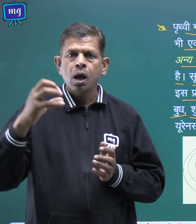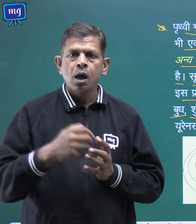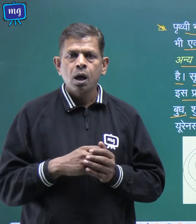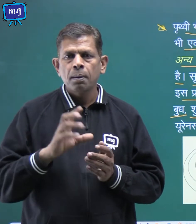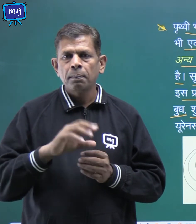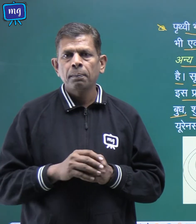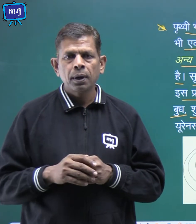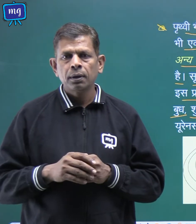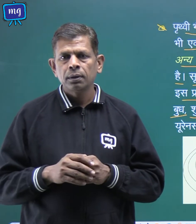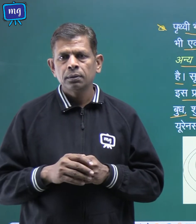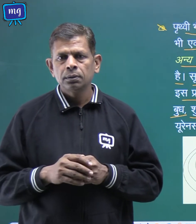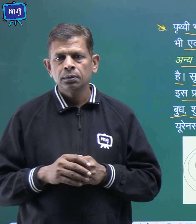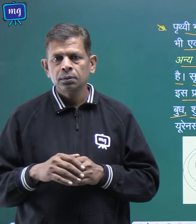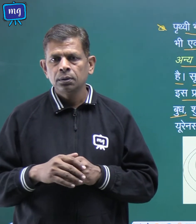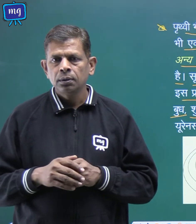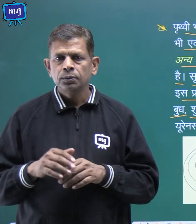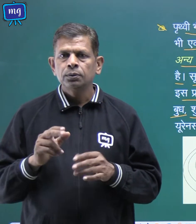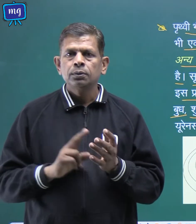फिर बृहस्पति,